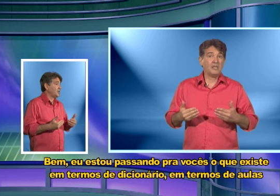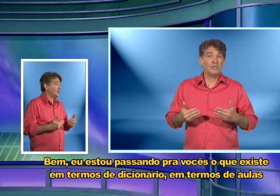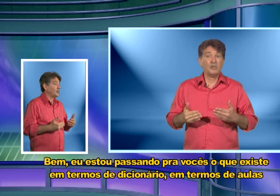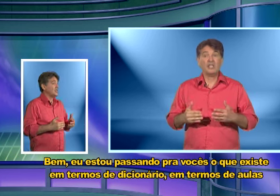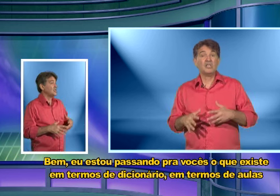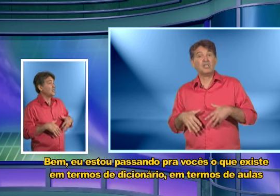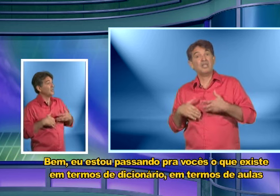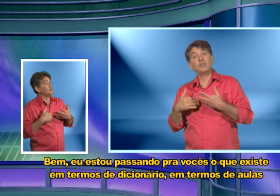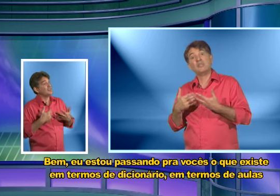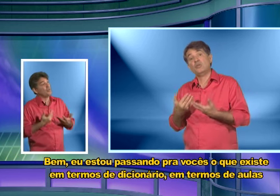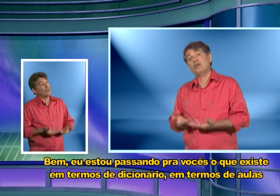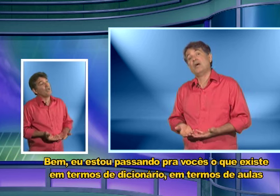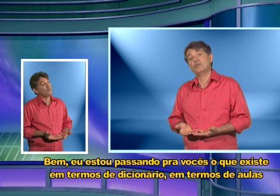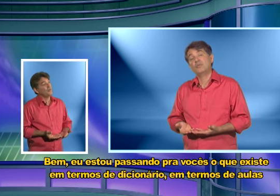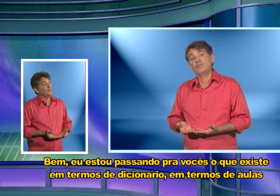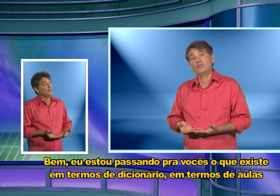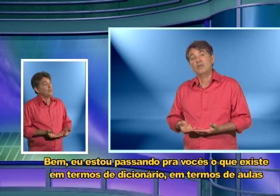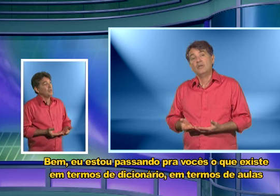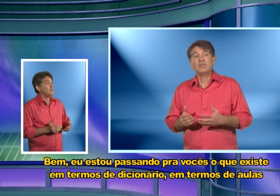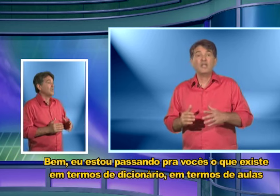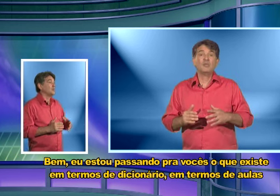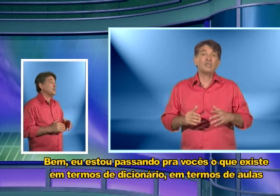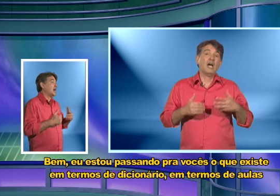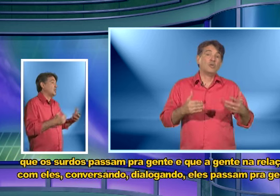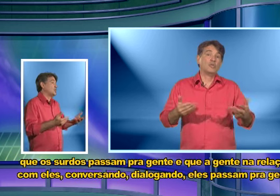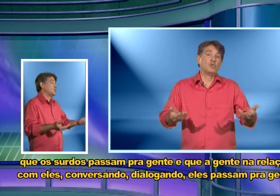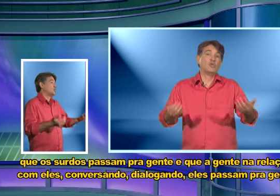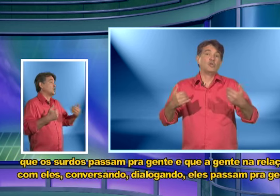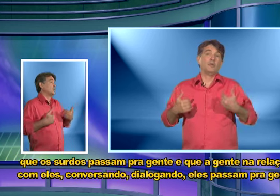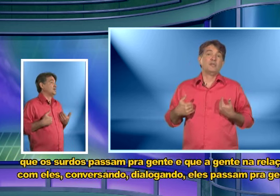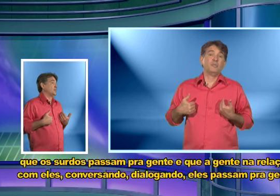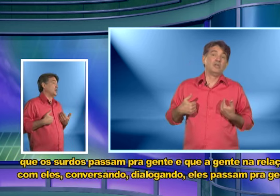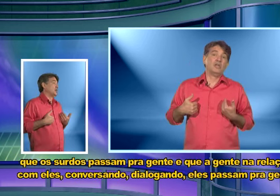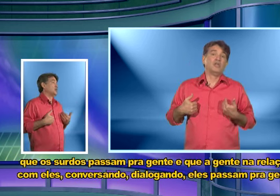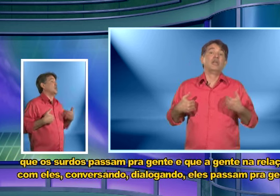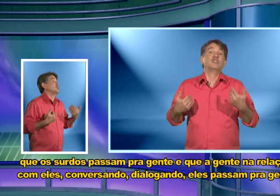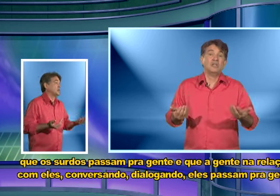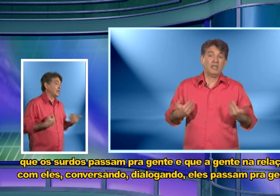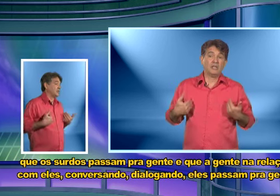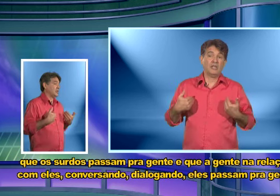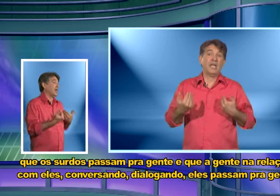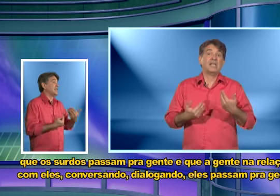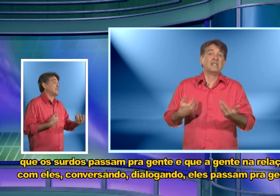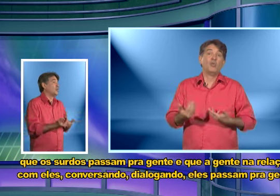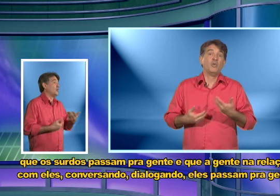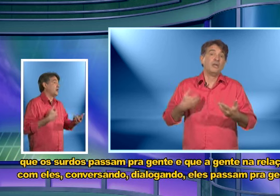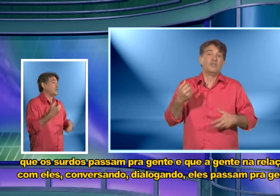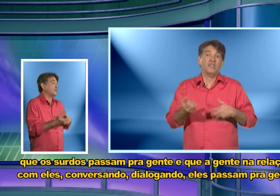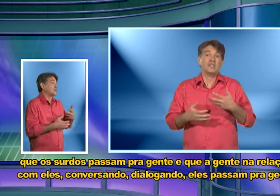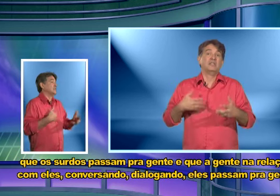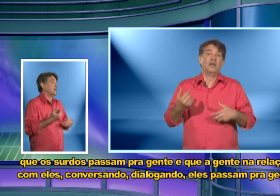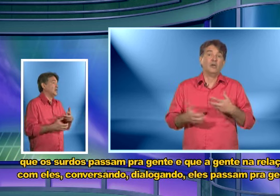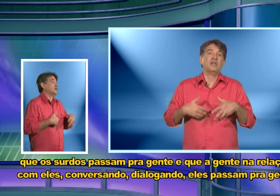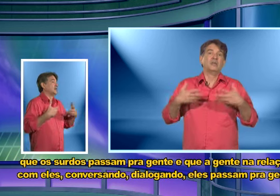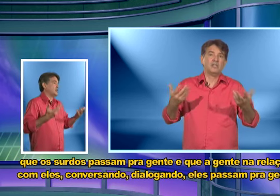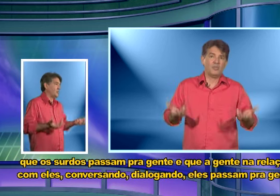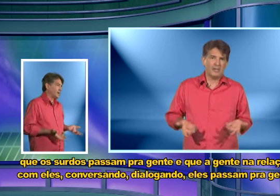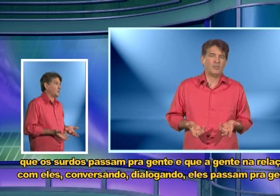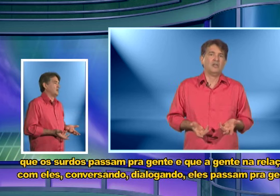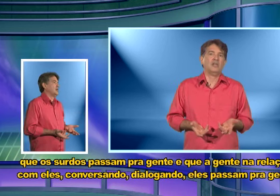para vocês o que existe em termos de dicionário, em termos de aulas que os surdos passam para a gente, que a gente, na relação com eles, conversando,